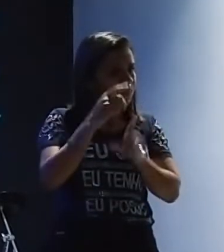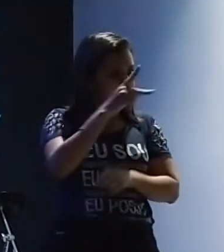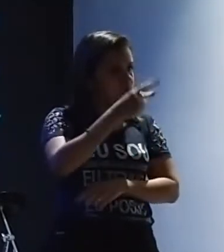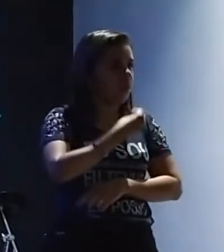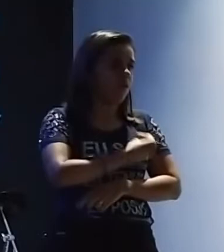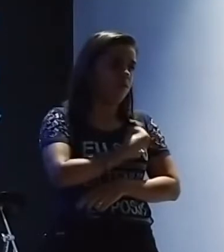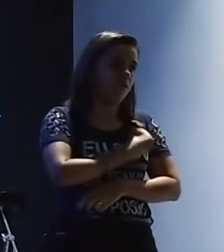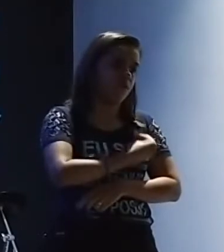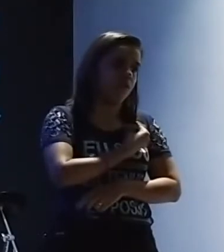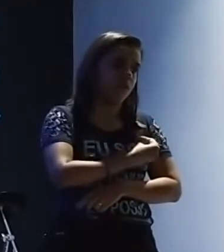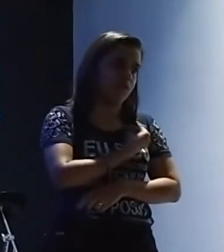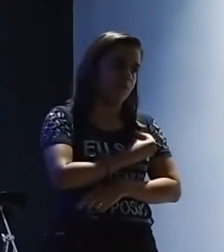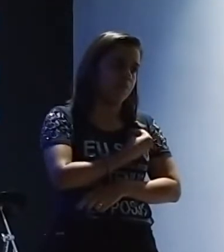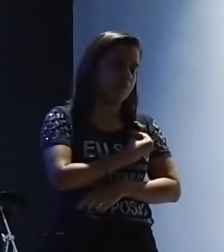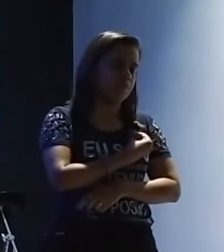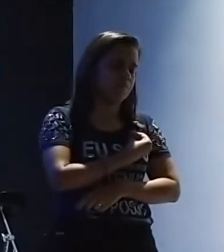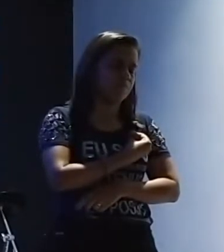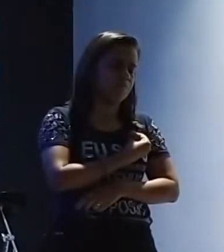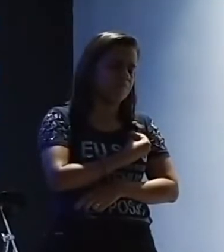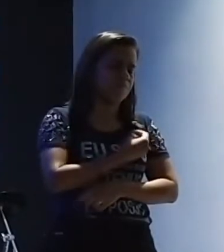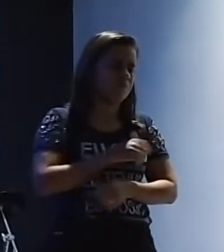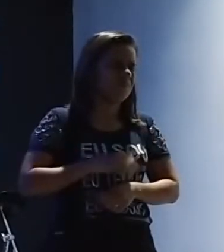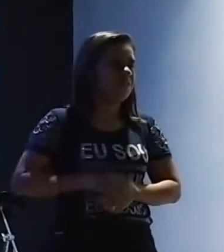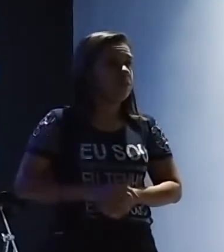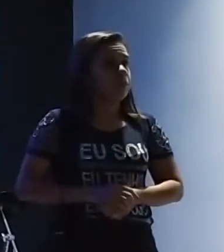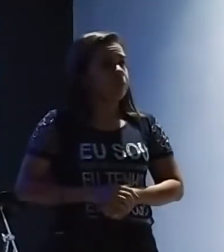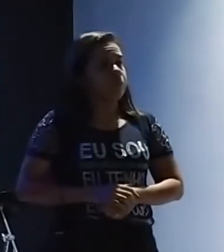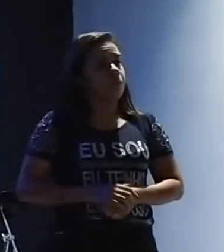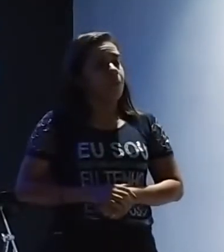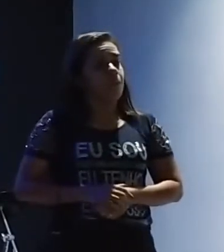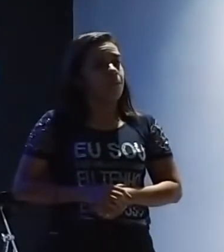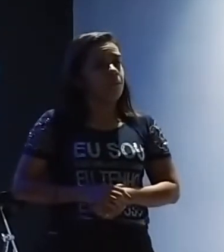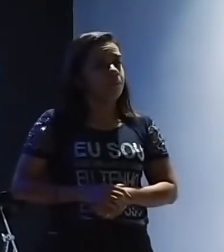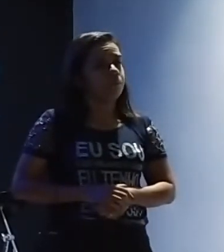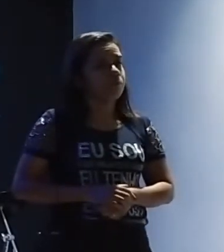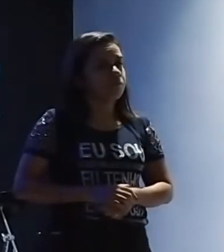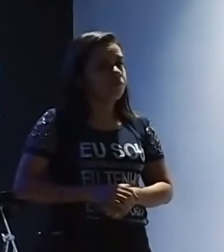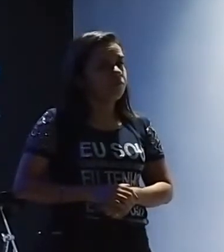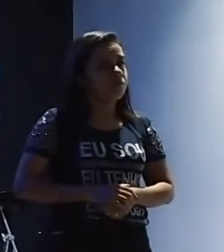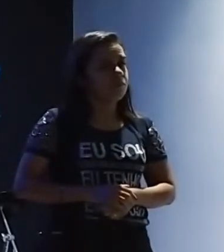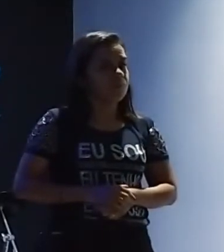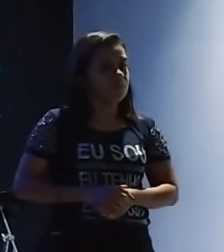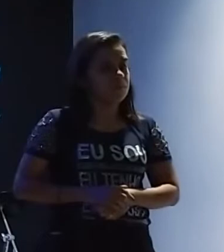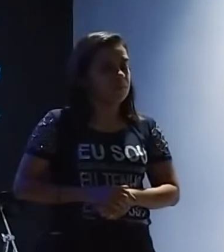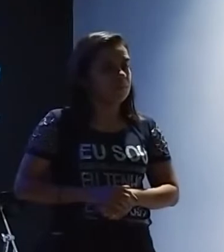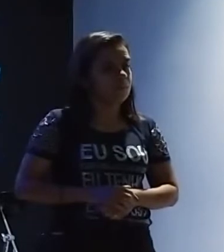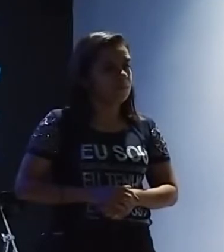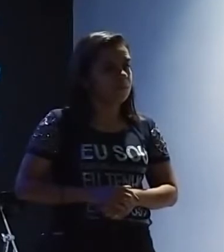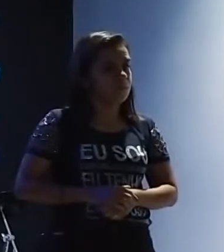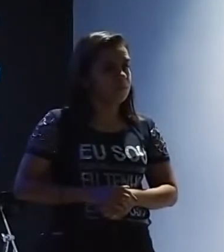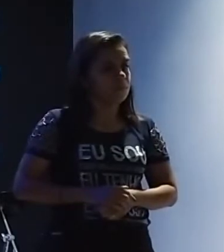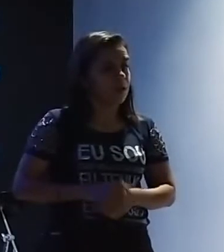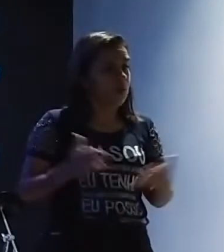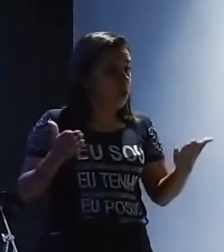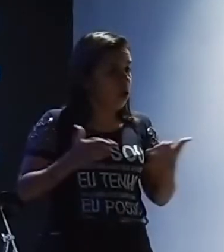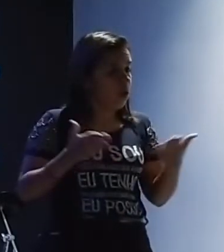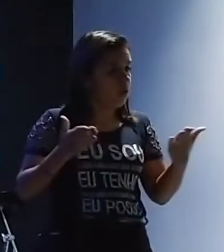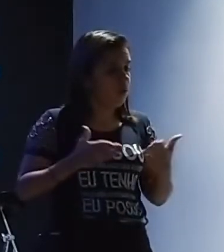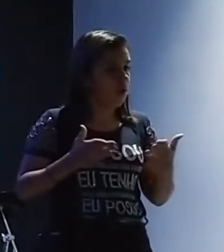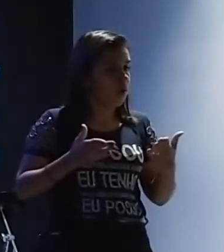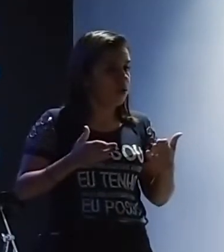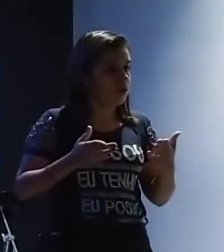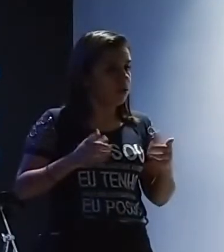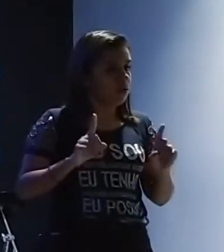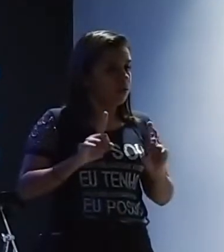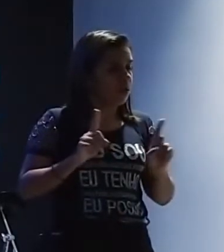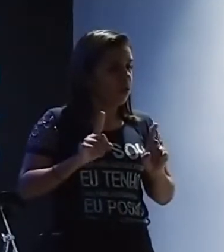Deus queria falar com você que o teu presente não determina o teu futuro. O problema que